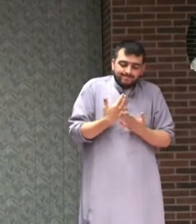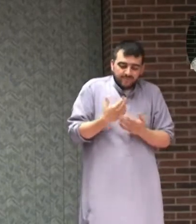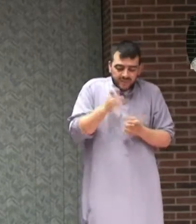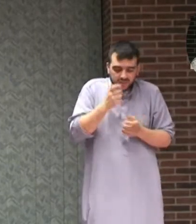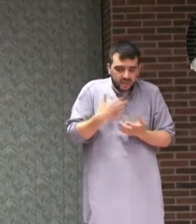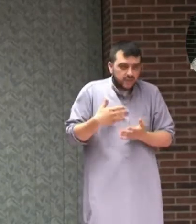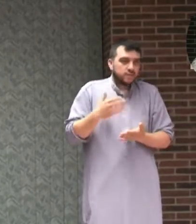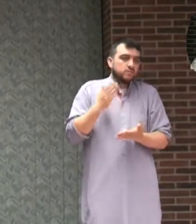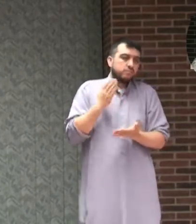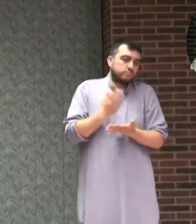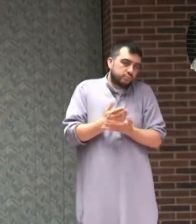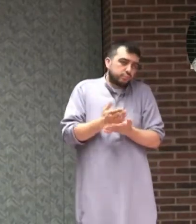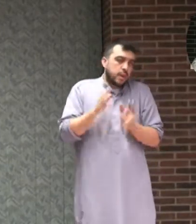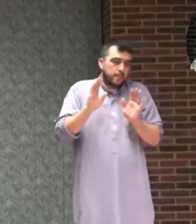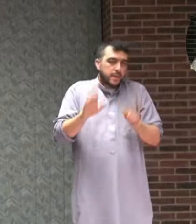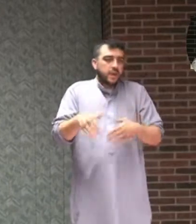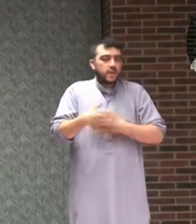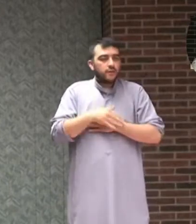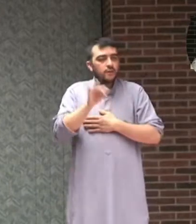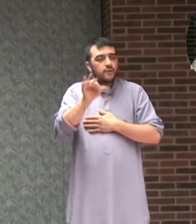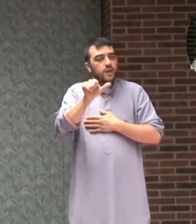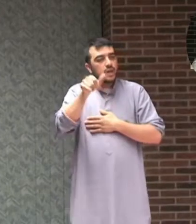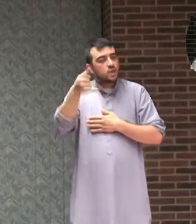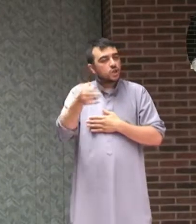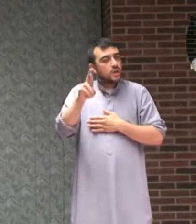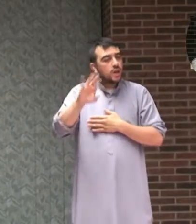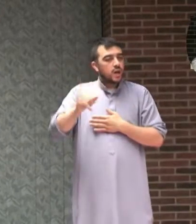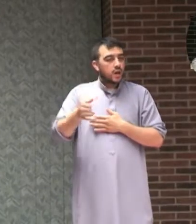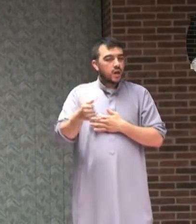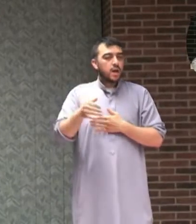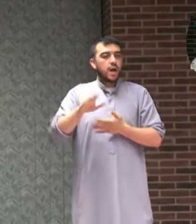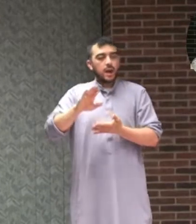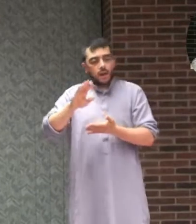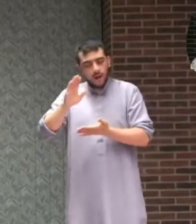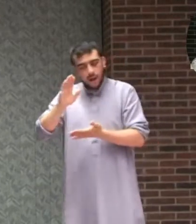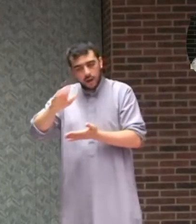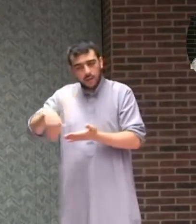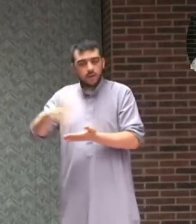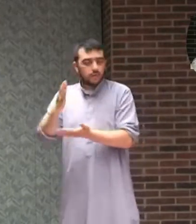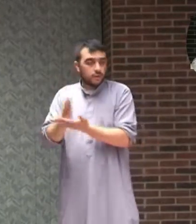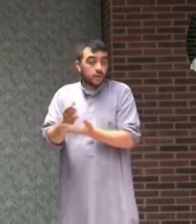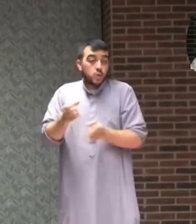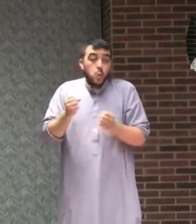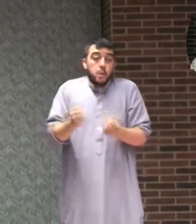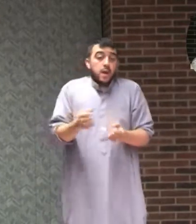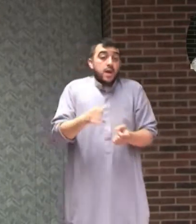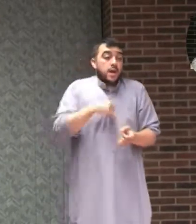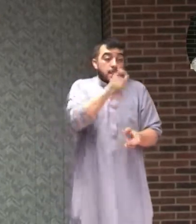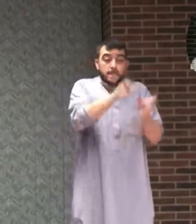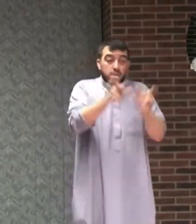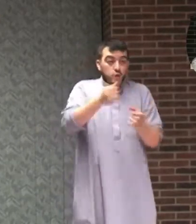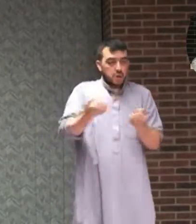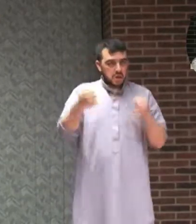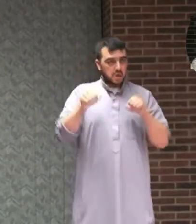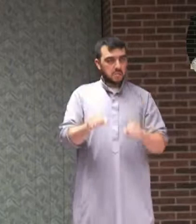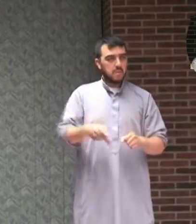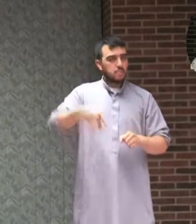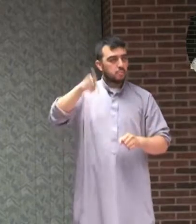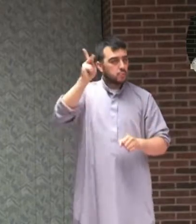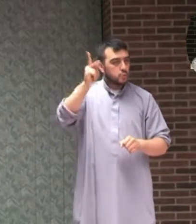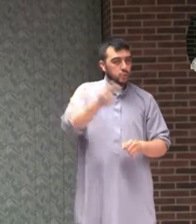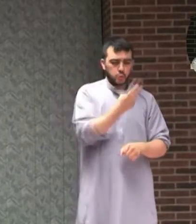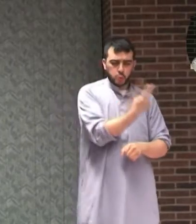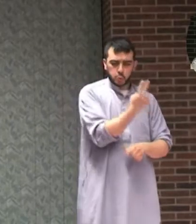raka'a, mais qu'il essaye de ne pas délaisser cela parce que c'est vraiment des instants desquels il faut profiter en tant que croyant et